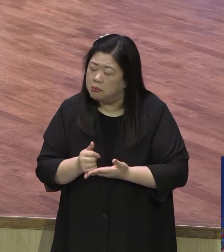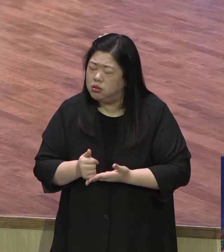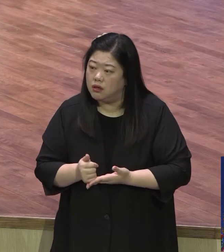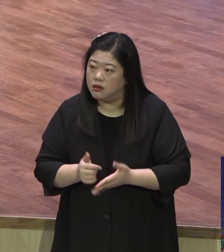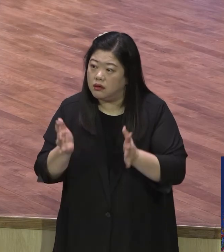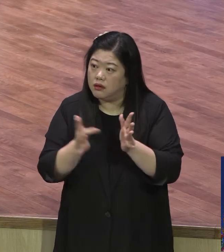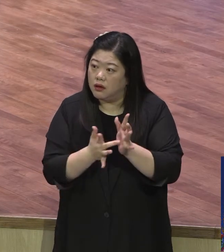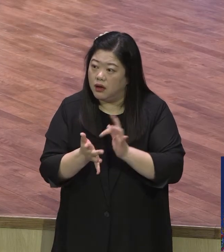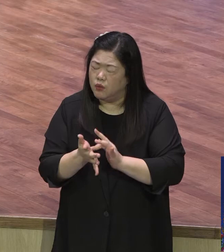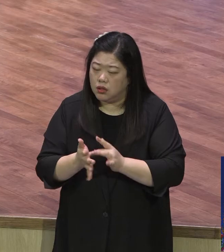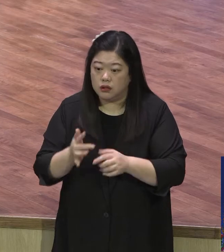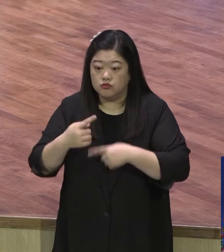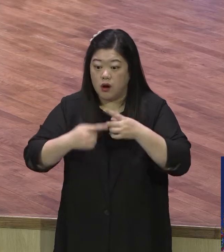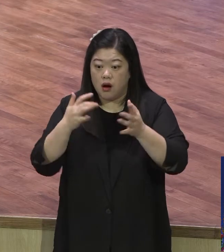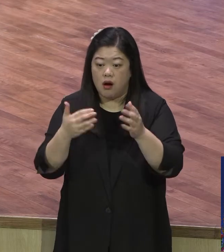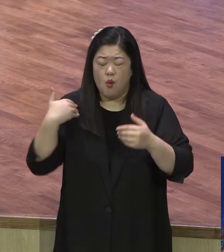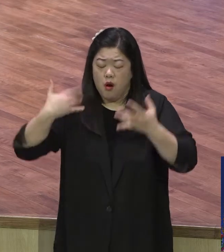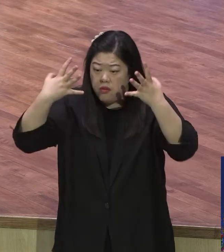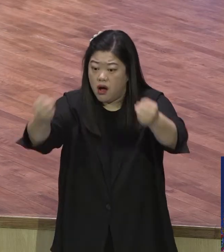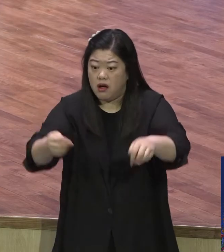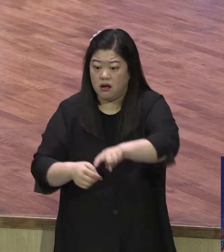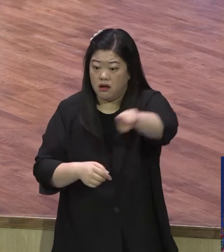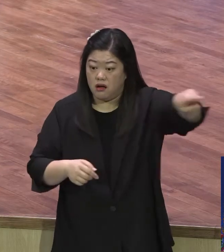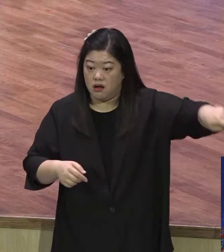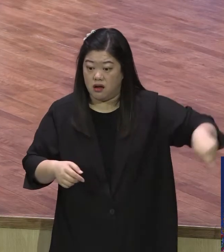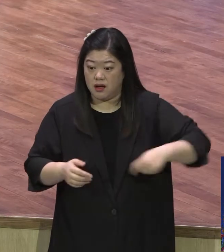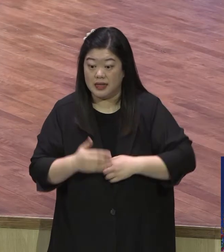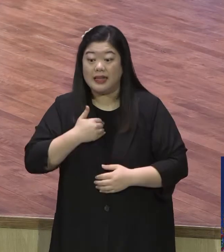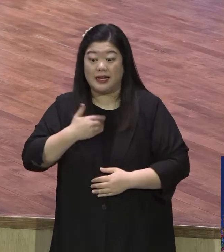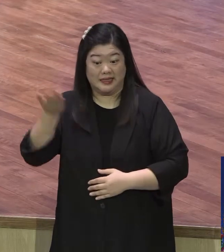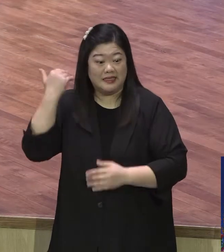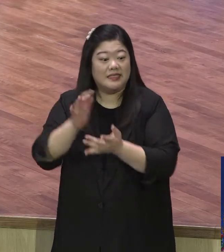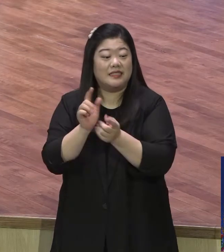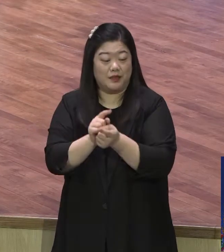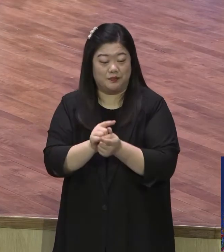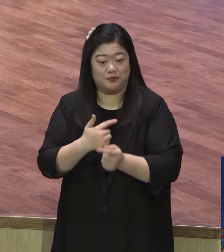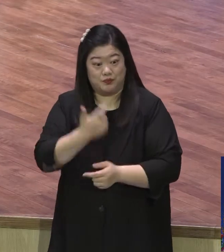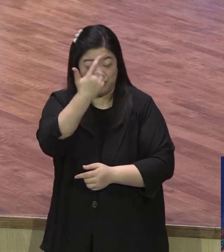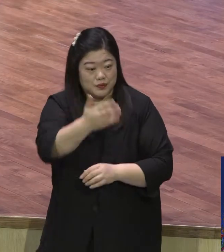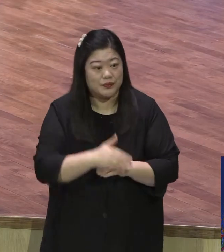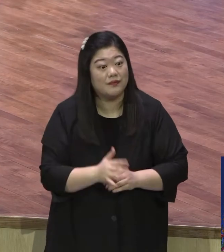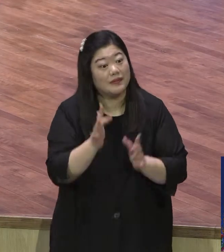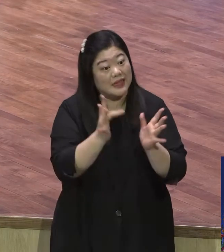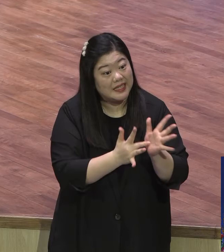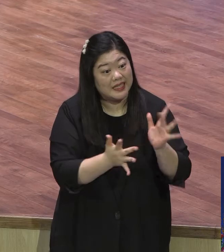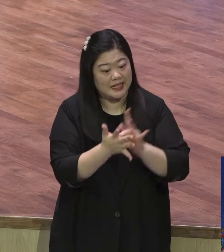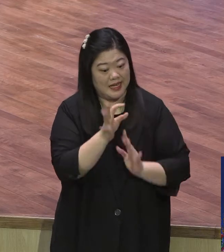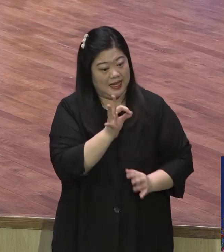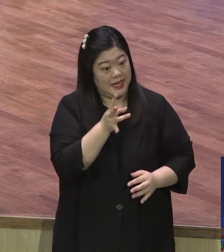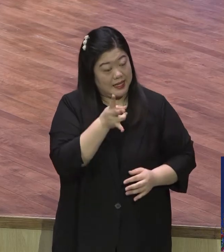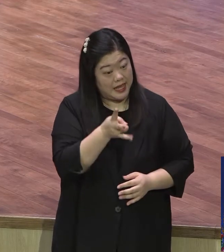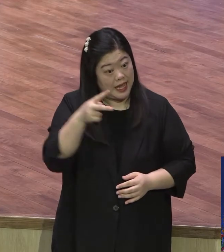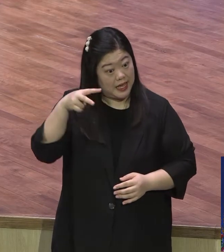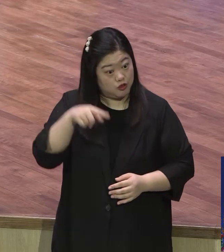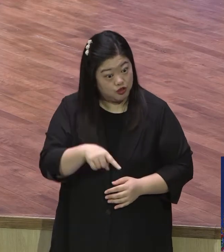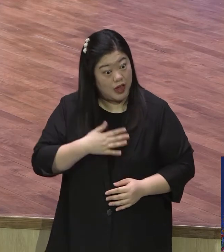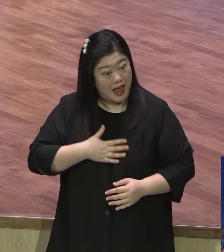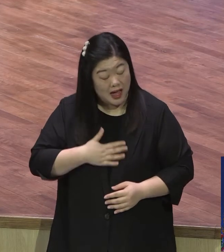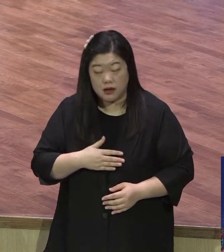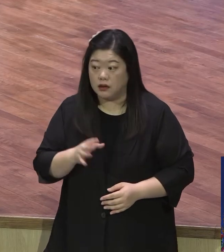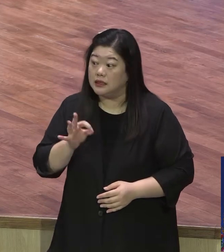모른다니까요 제가 직접 물을 봤다 예수 아세요 예수 누군데요